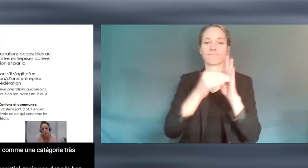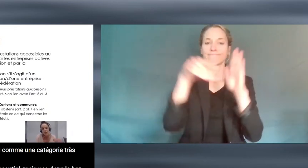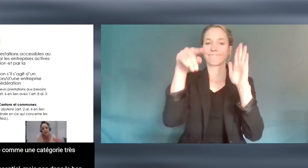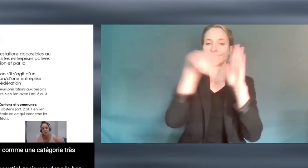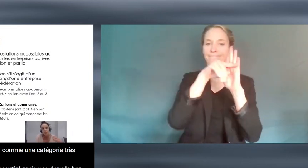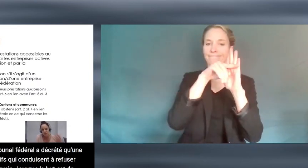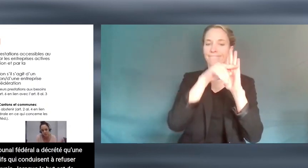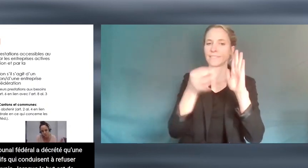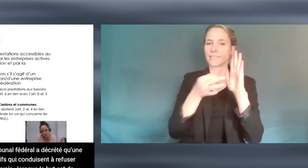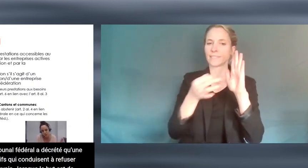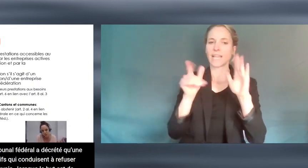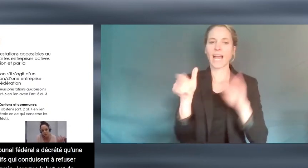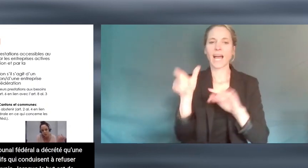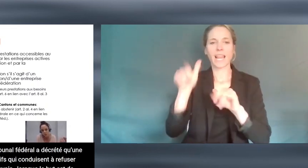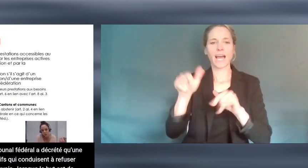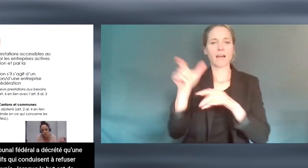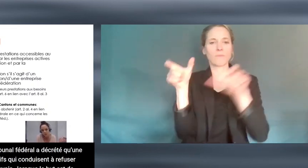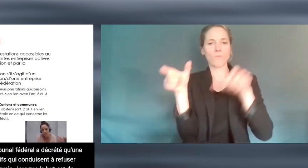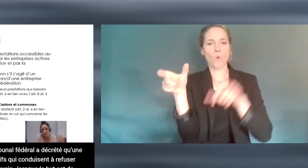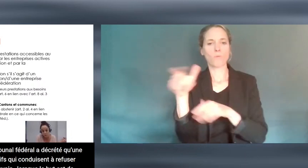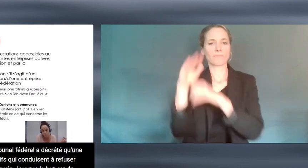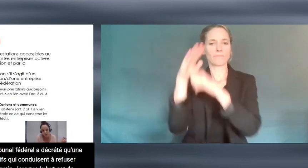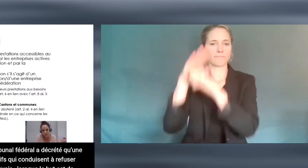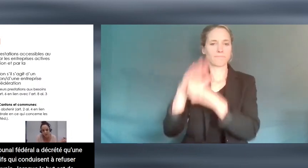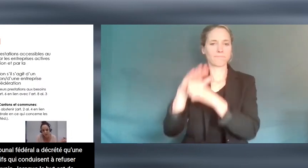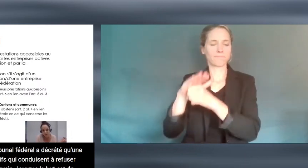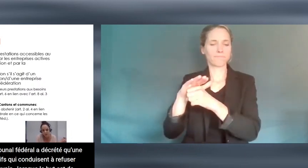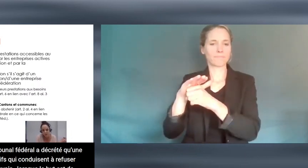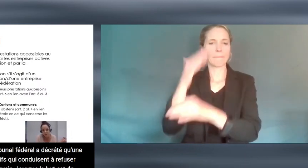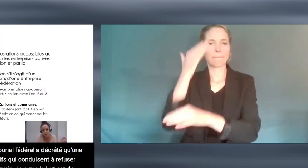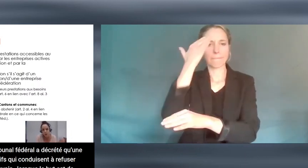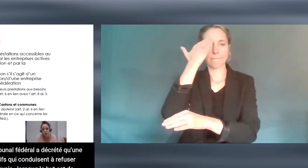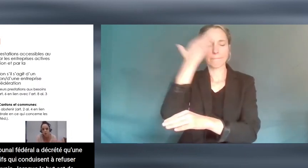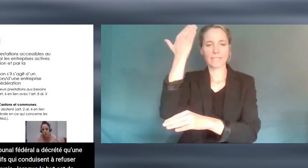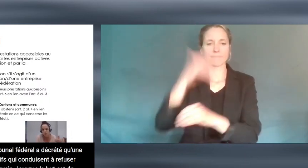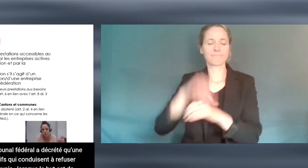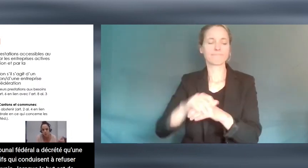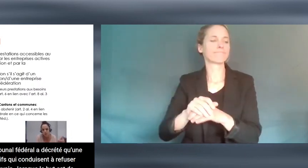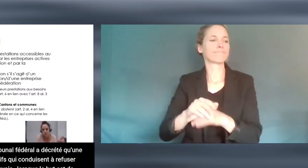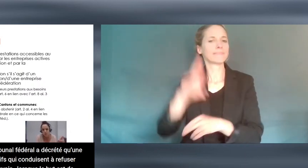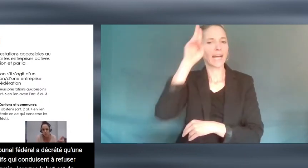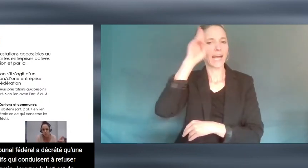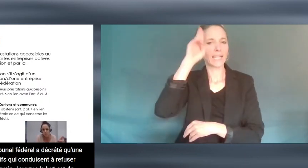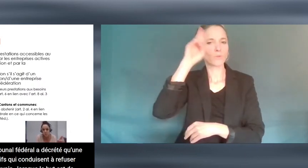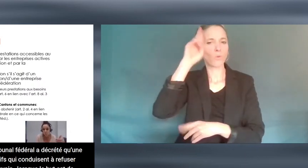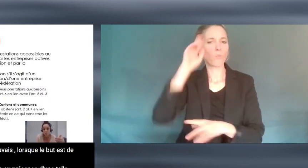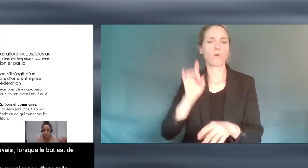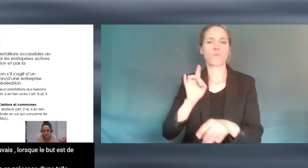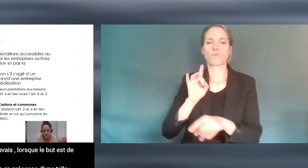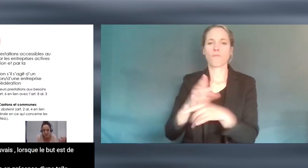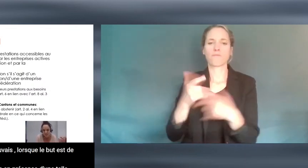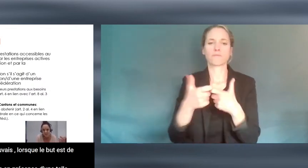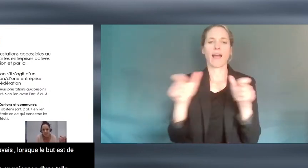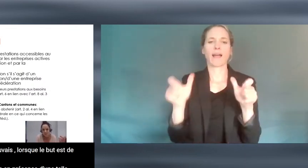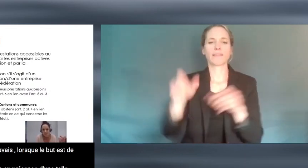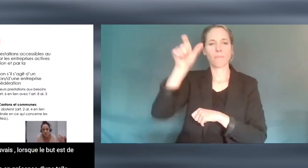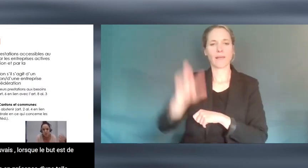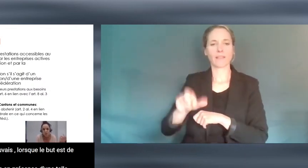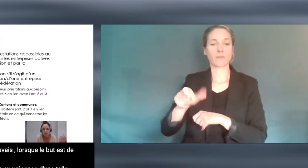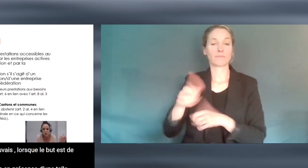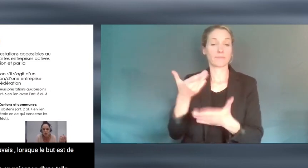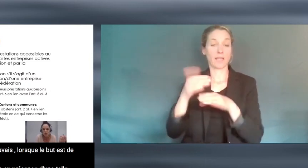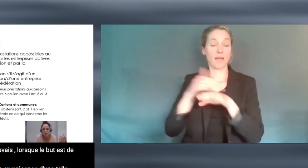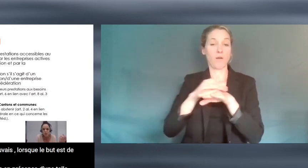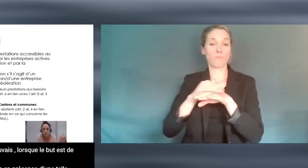lorsque les motifs qui conduisent à refuser l'accès à une personne sont des motifs mauvais,